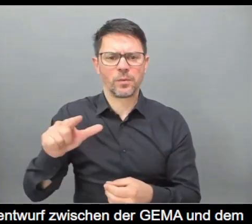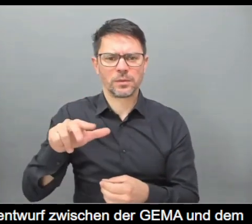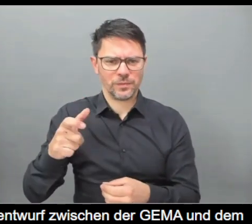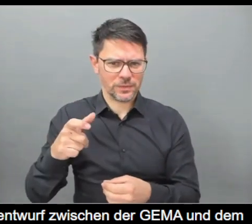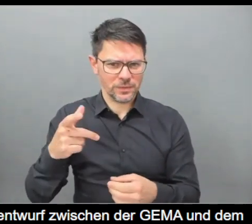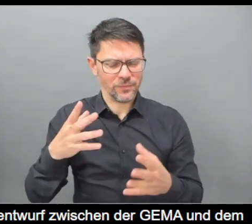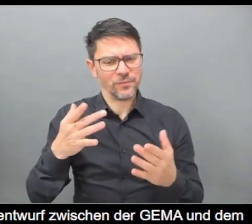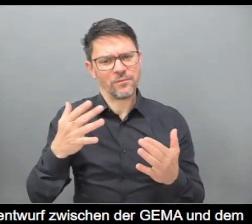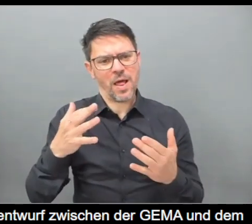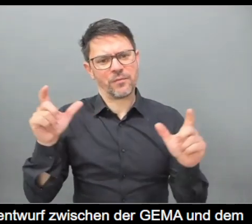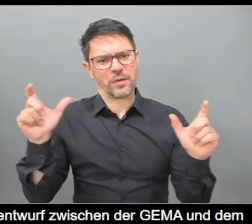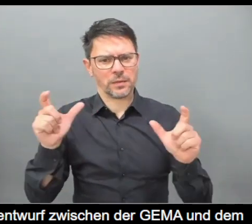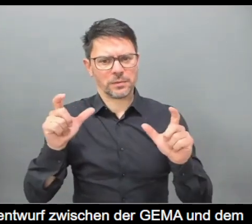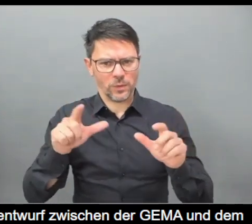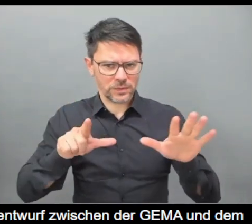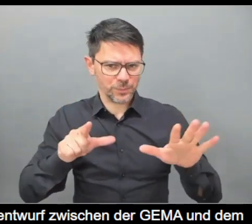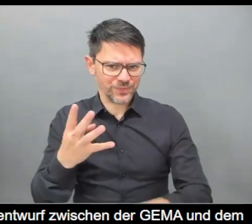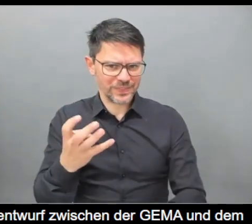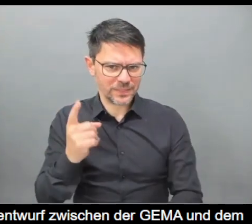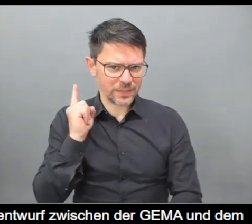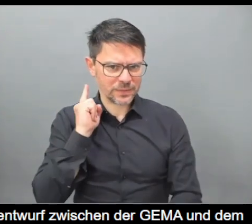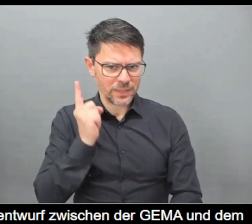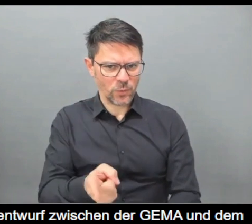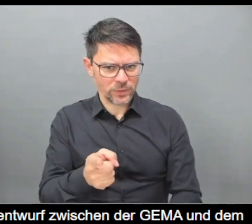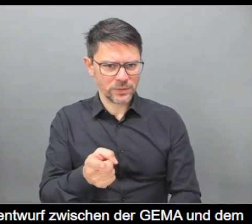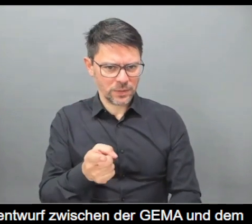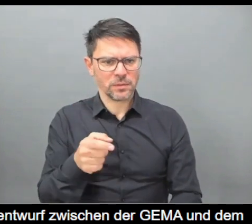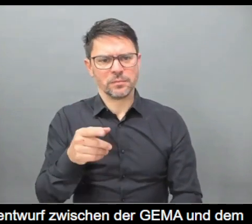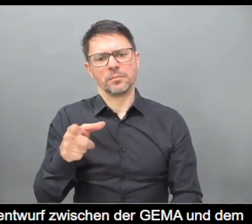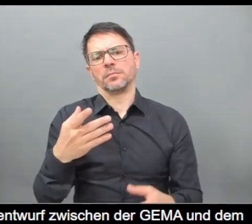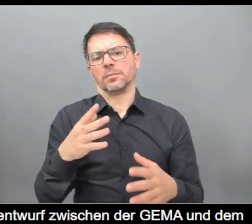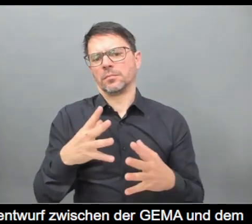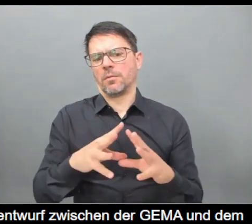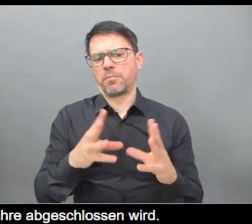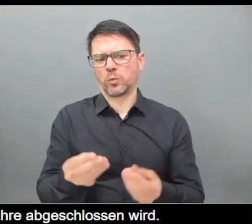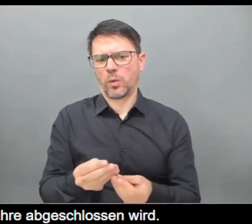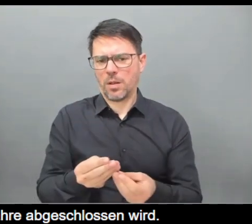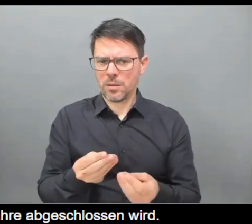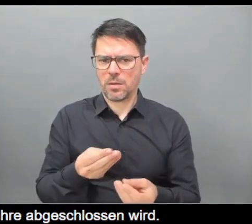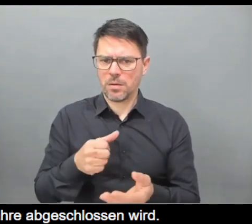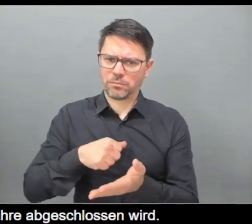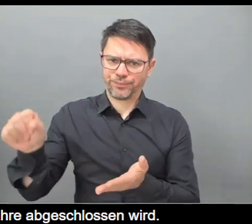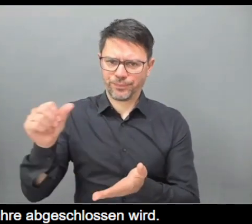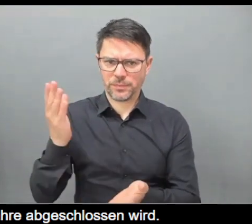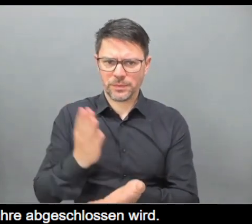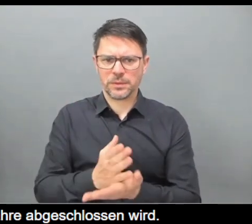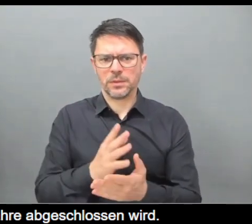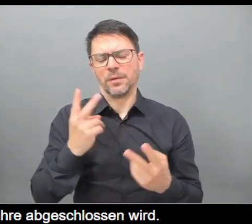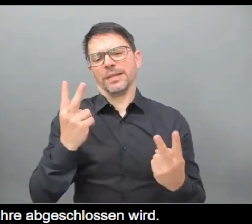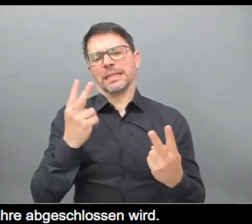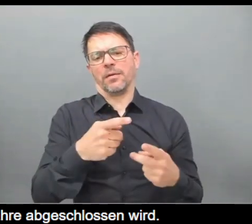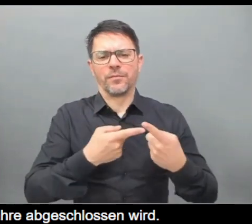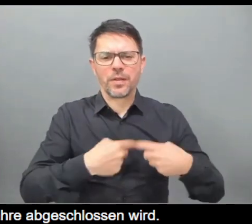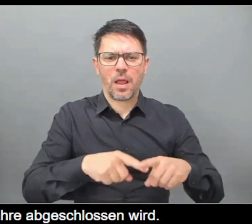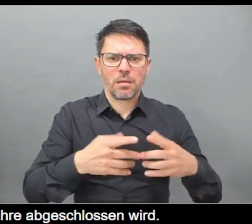von Veranstaltungen und von Ehrenamtlichen, das eben auch durchführen zu können. Und das soll